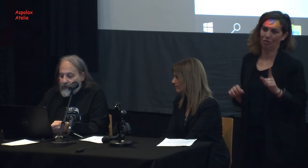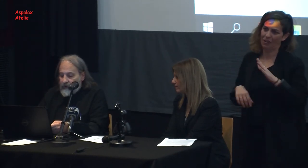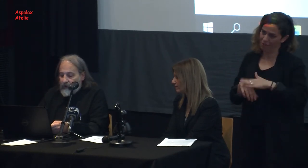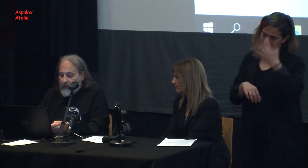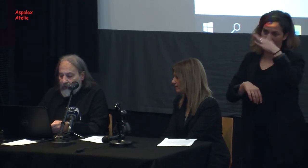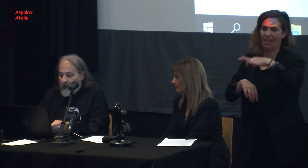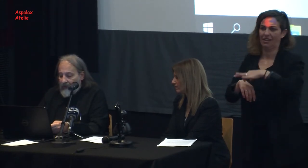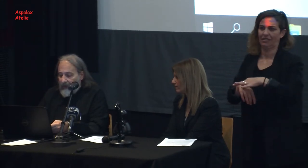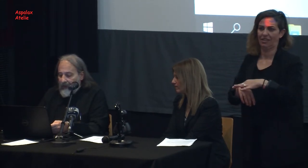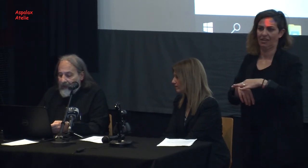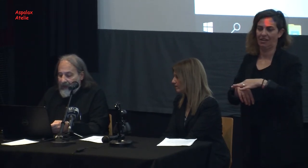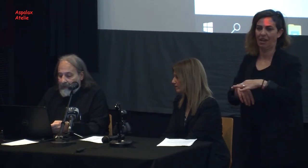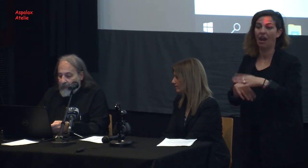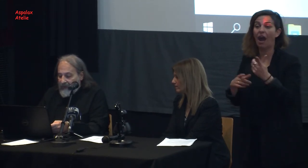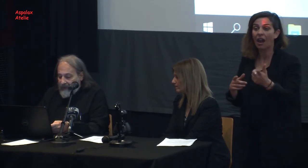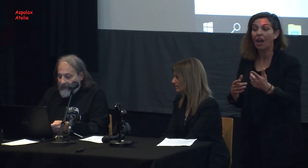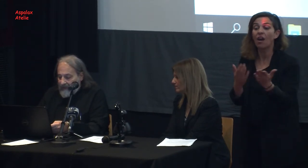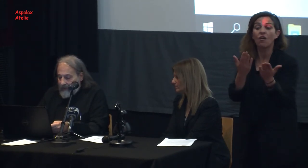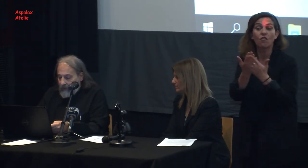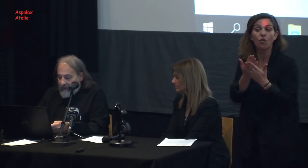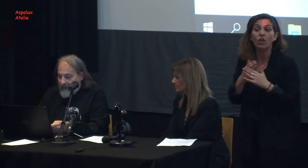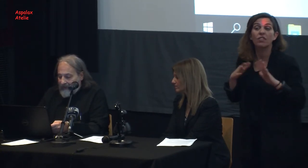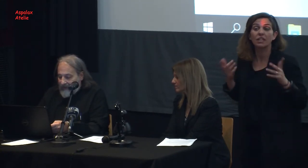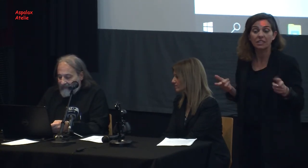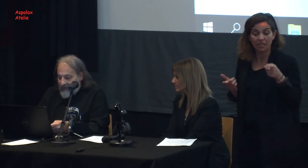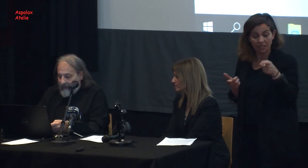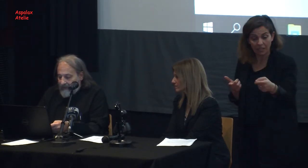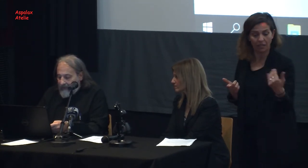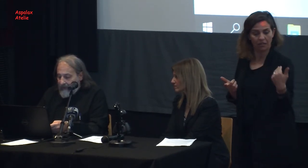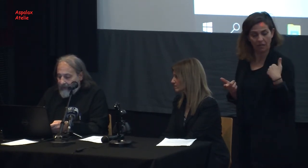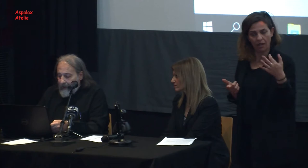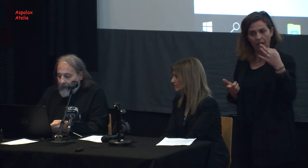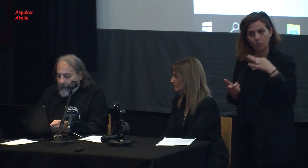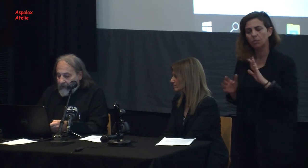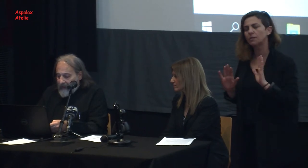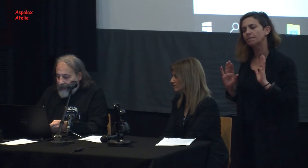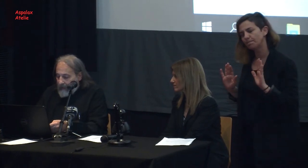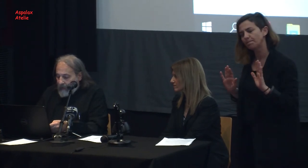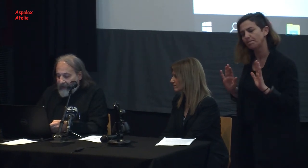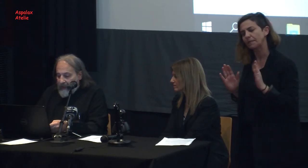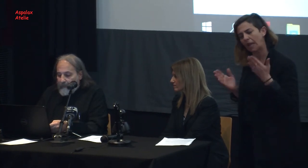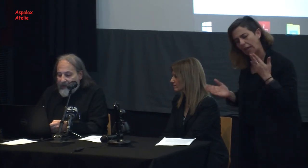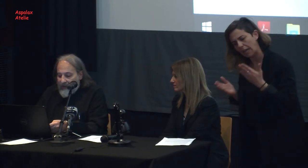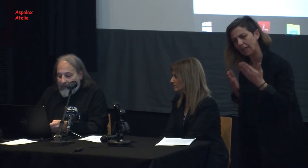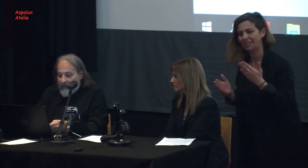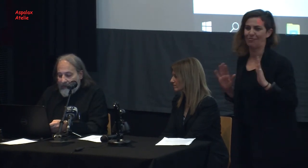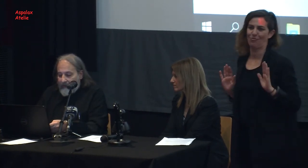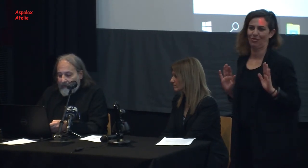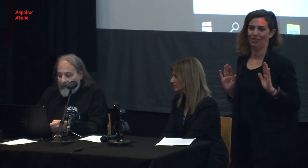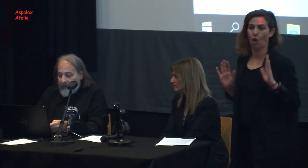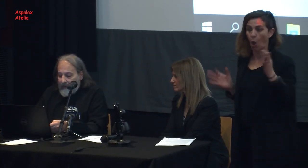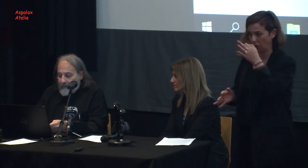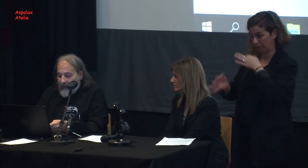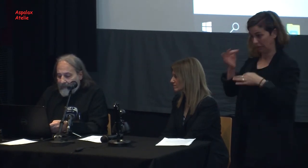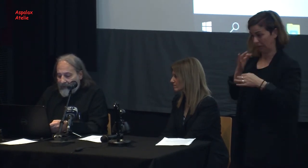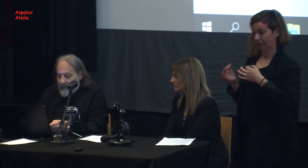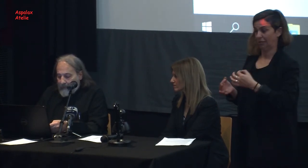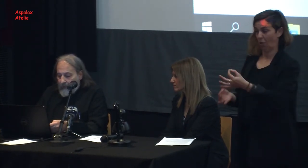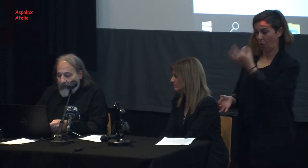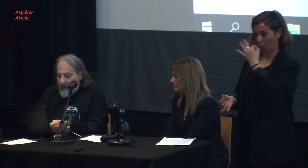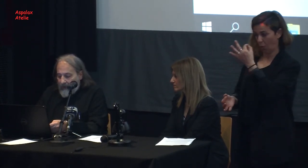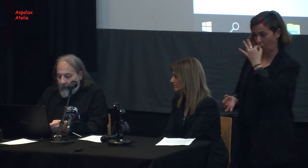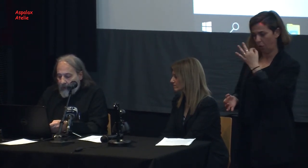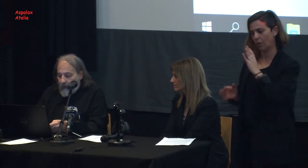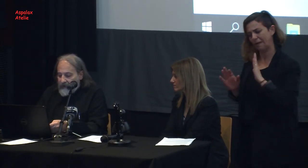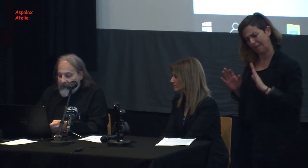επιστρέψω στο σωστό εάν μου δείξετε ότι καταλαβαίνετε ότι ό,τι είπα ή έκανα, πράγματα